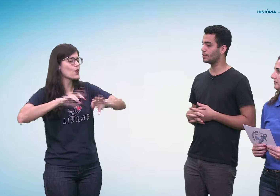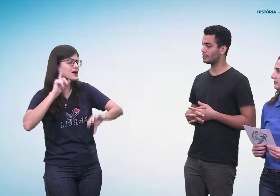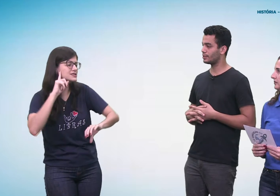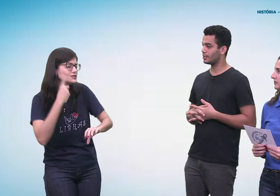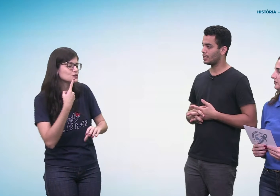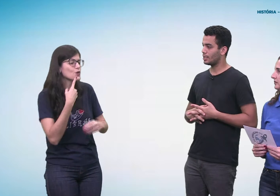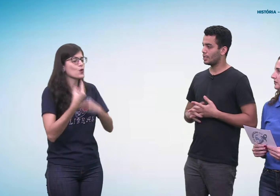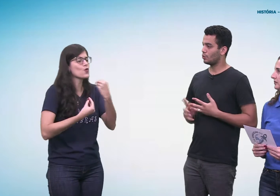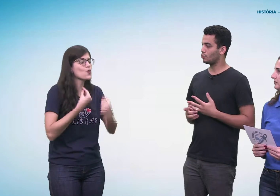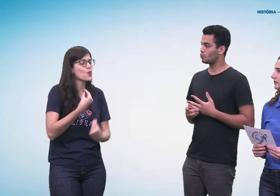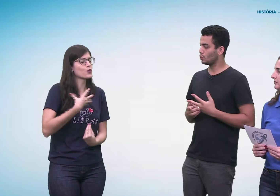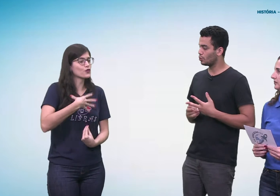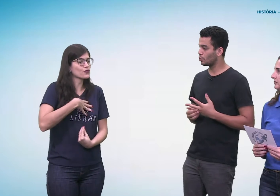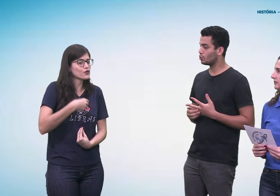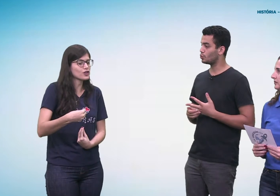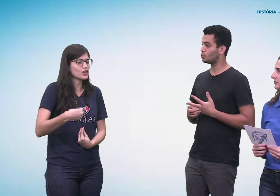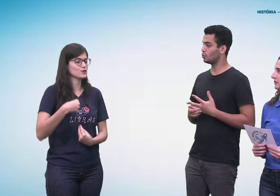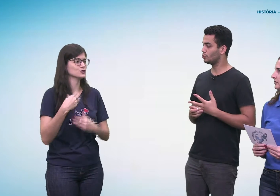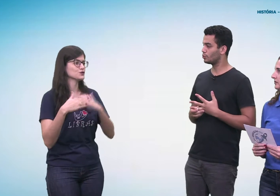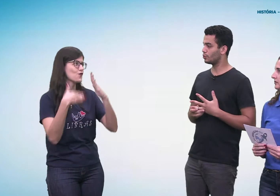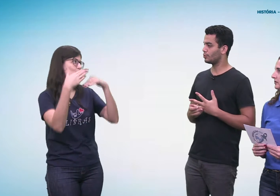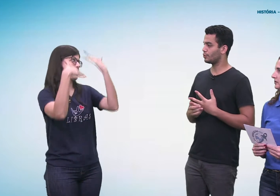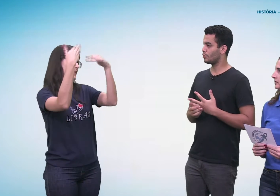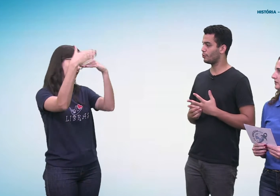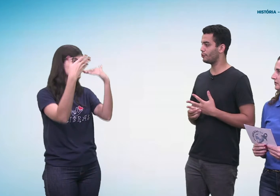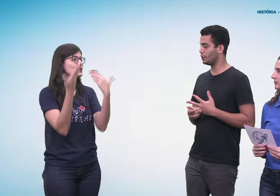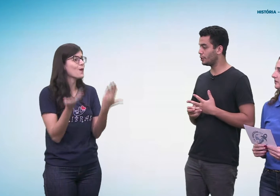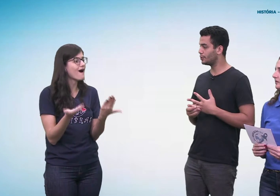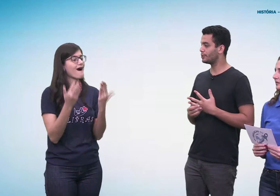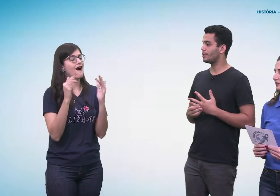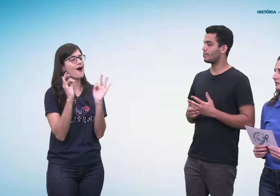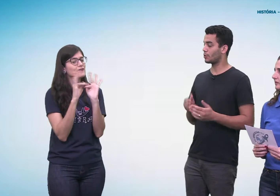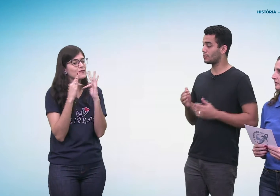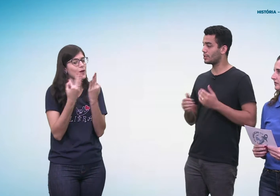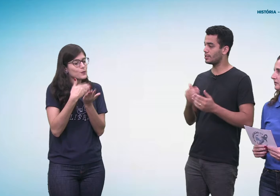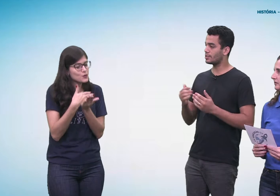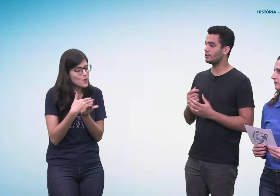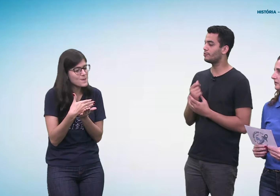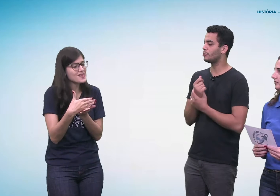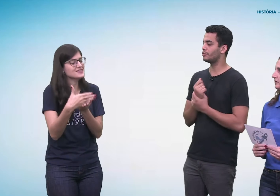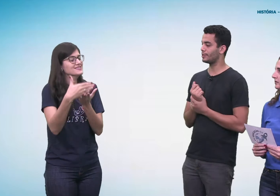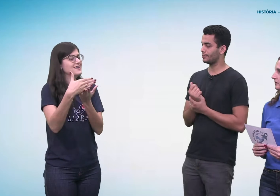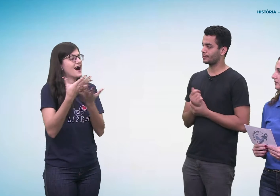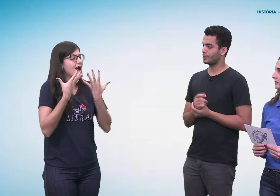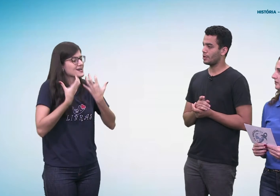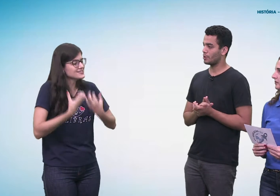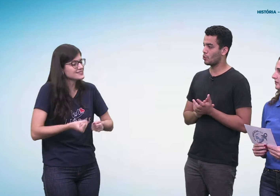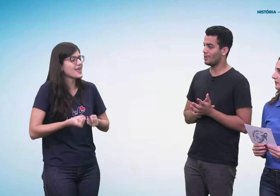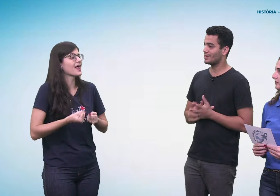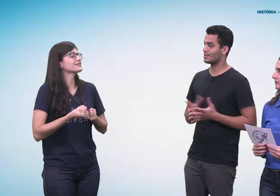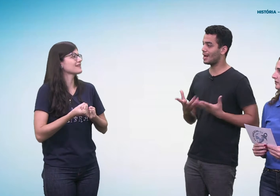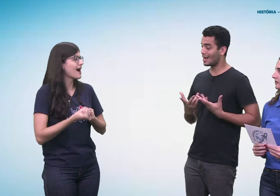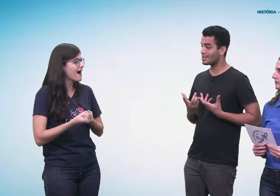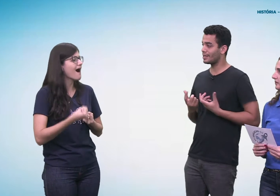Libras, um surdo junto, um filho, para conseguir desenvolver, para começar a aceitar